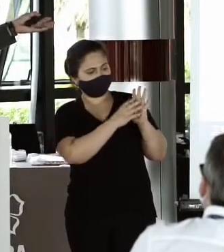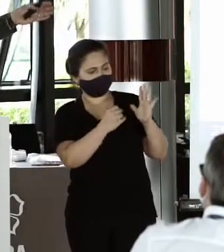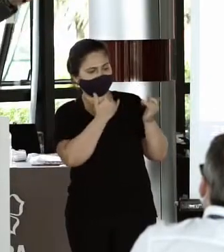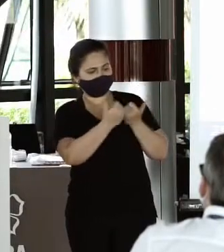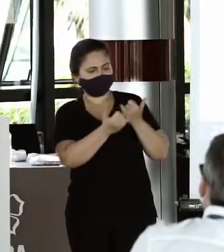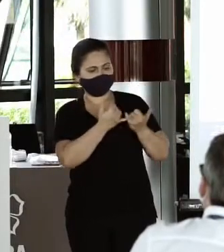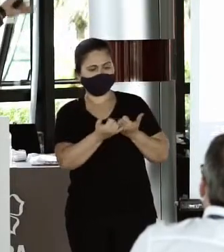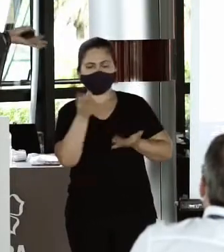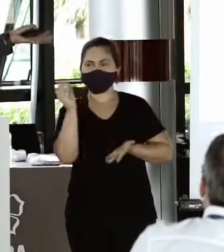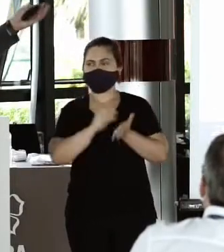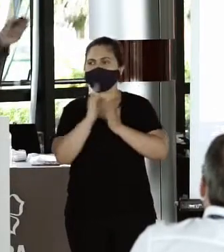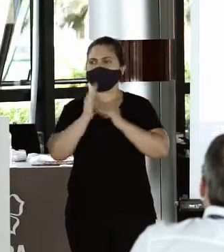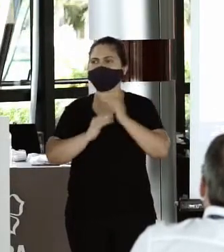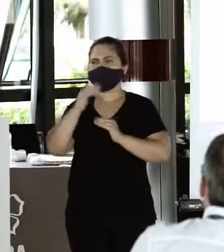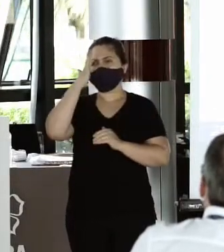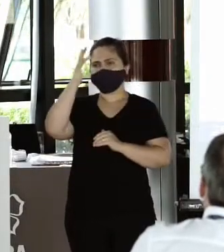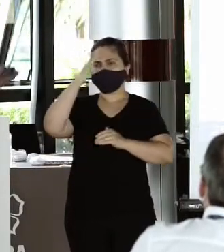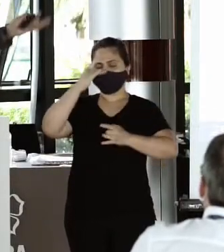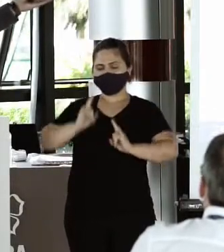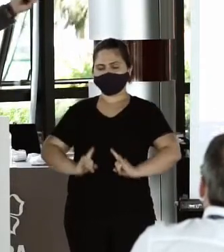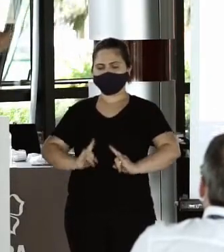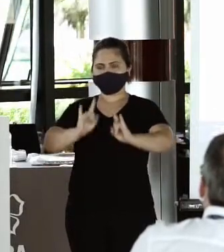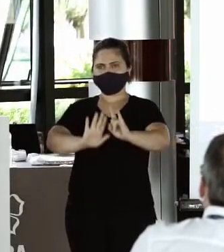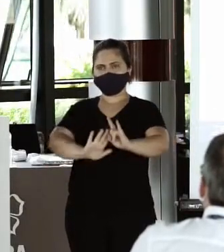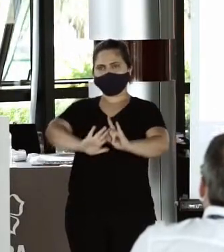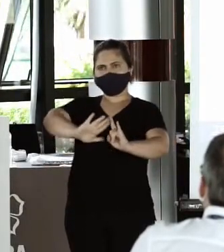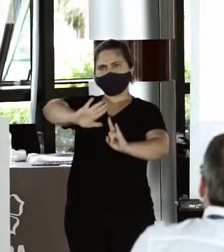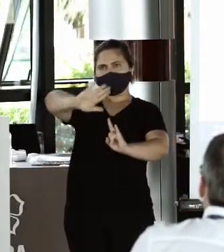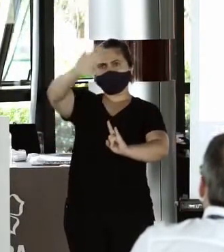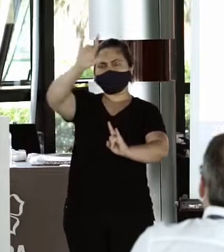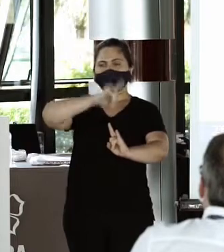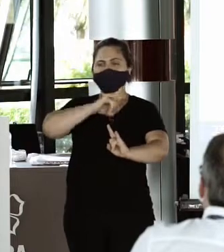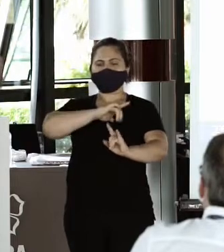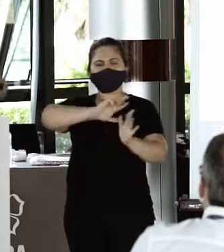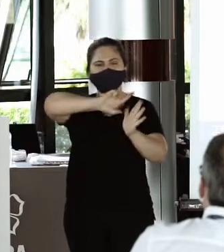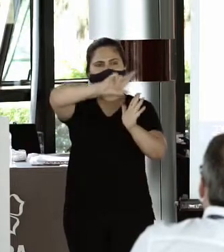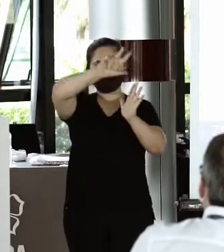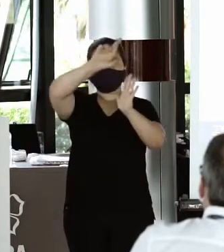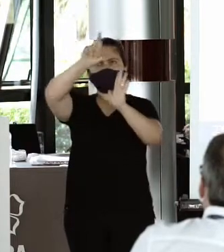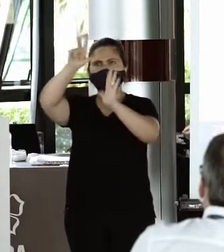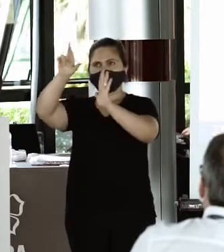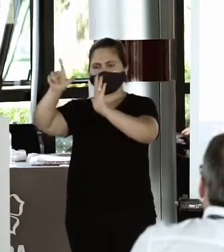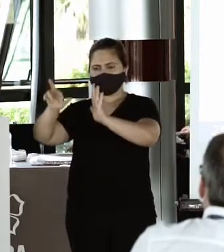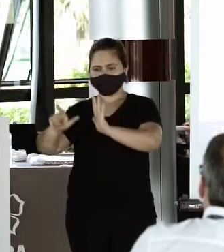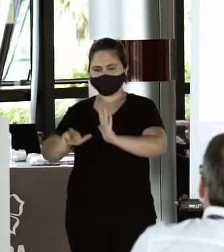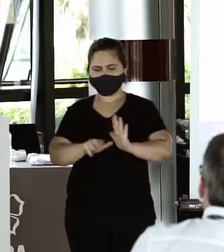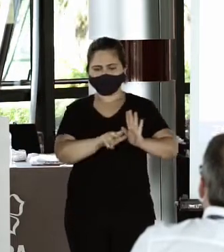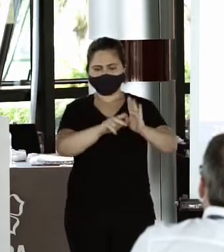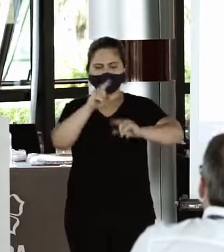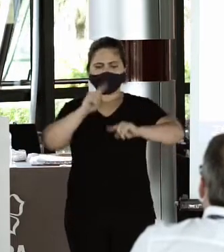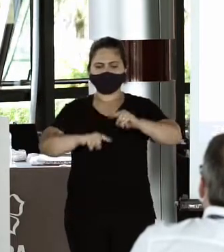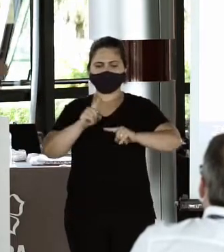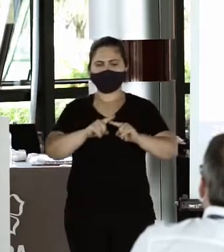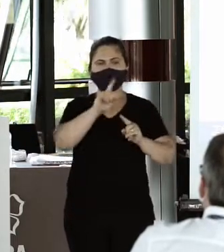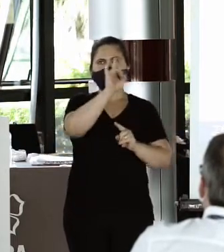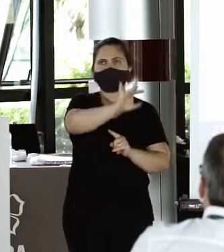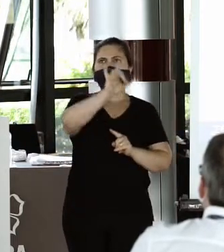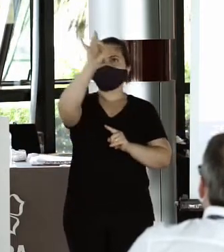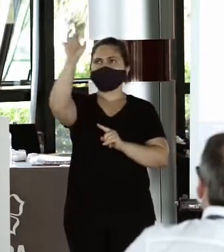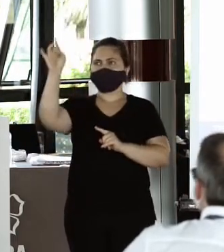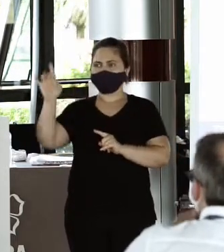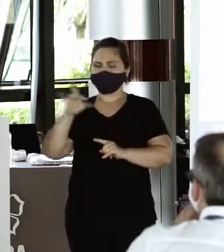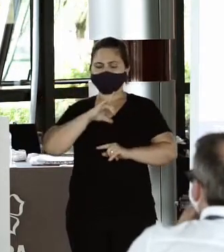prático. Imagina quando eu vou analisar uma fachada. Olha ali, eu tenho diferentes materiais. Cada material tem uma